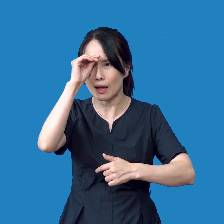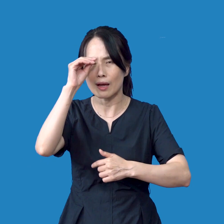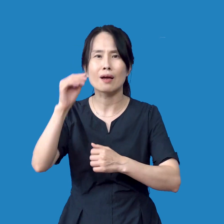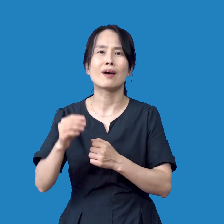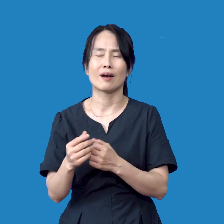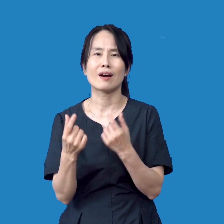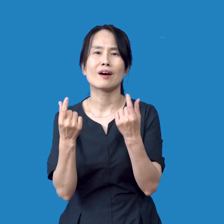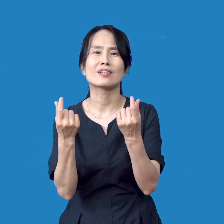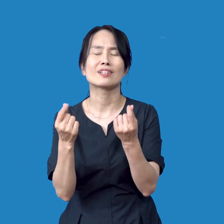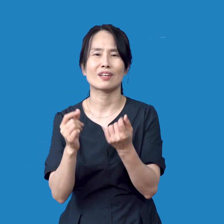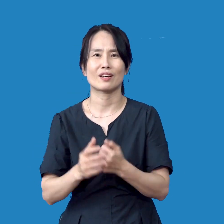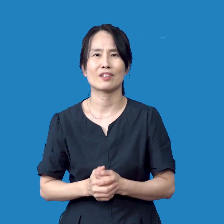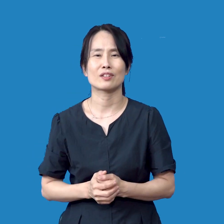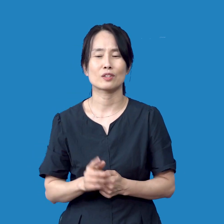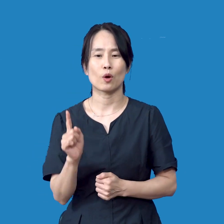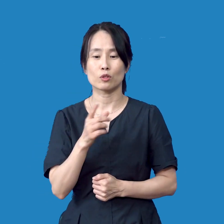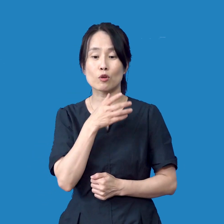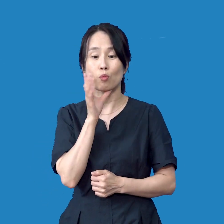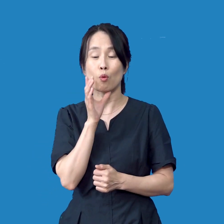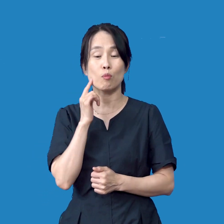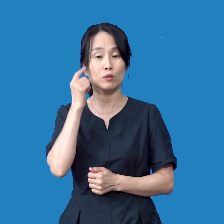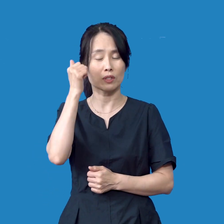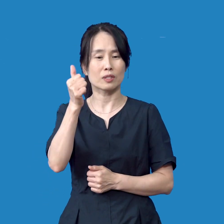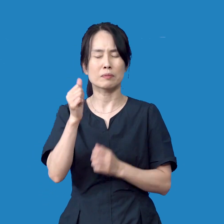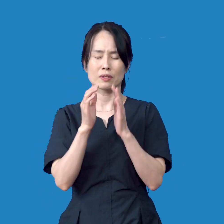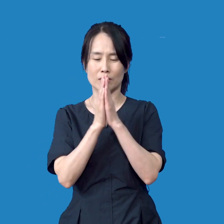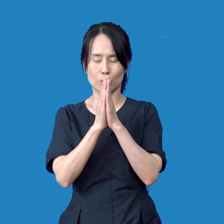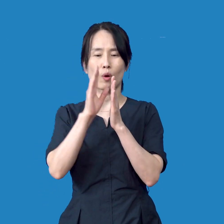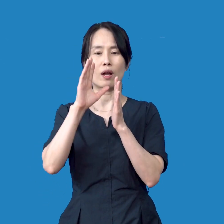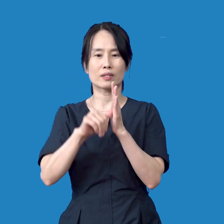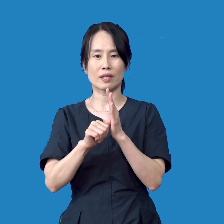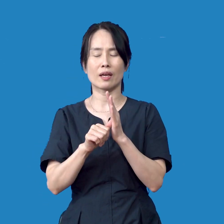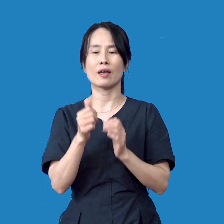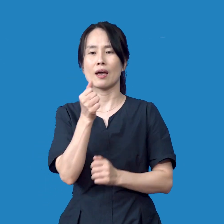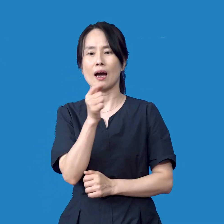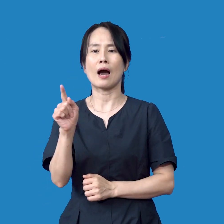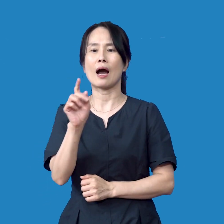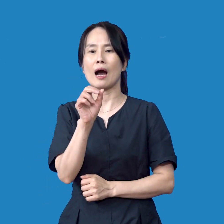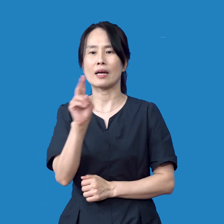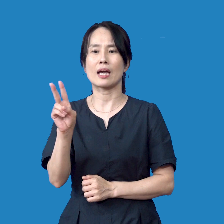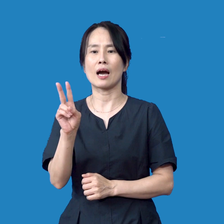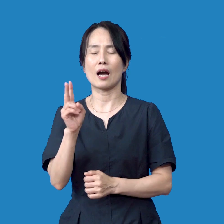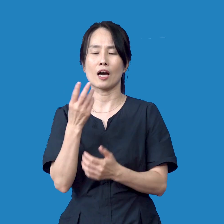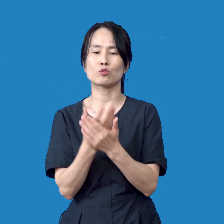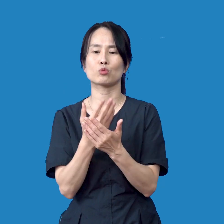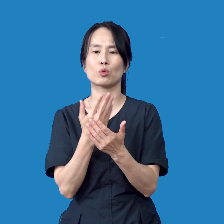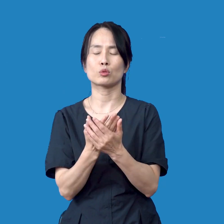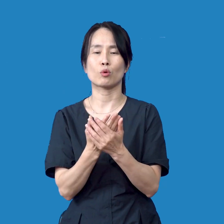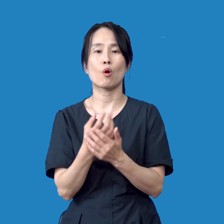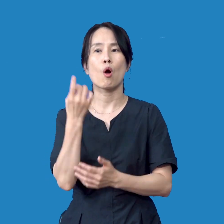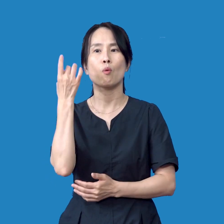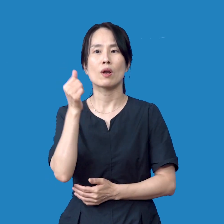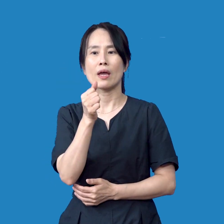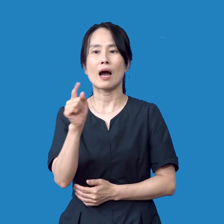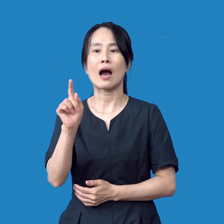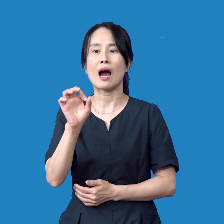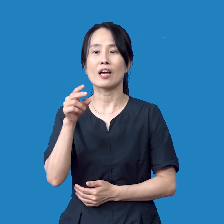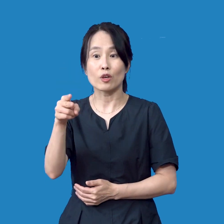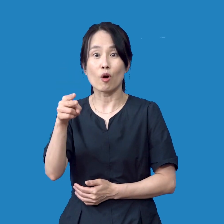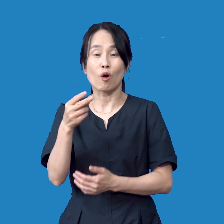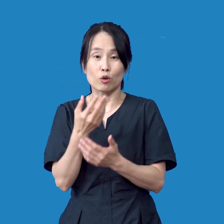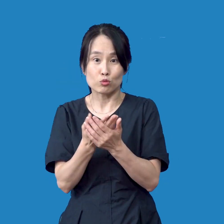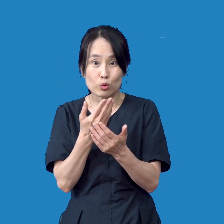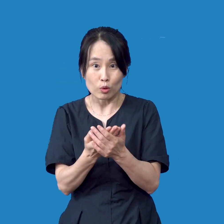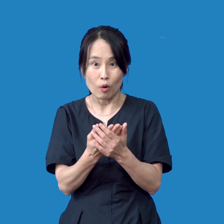어떤 원로 목사님은 기도하실 때에 하야 주옵소서 하십니다. 하여 주옵소서가 아니고 하야